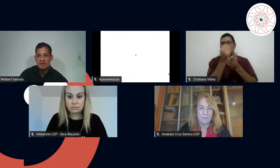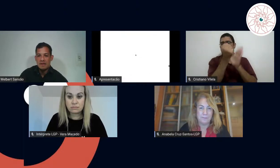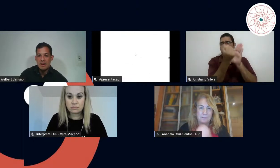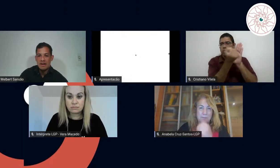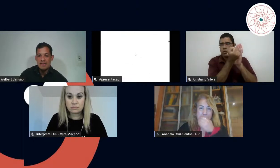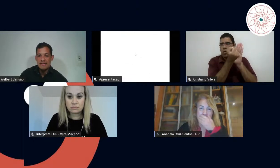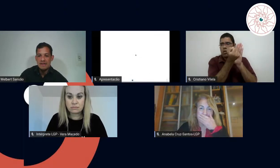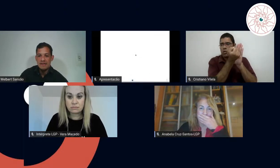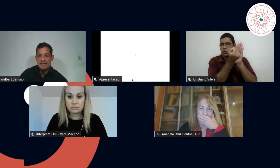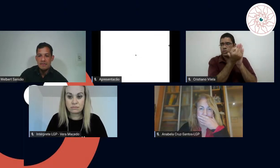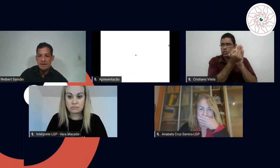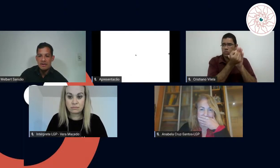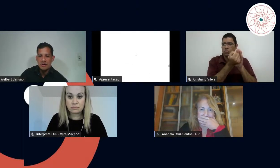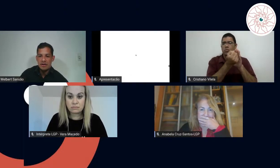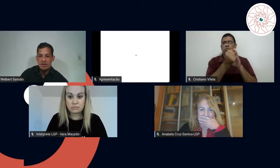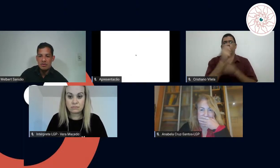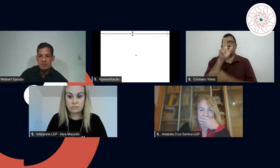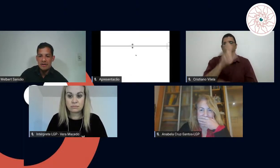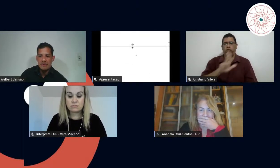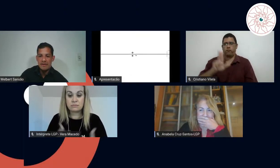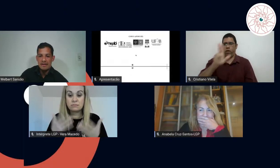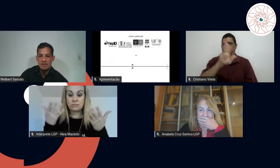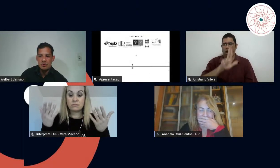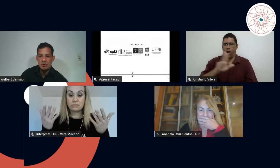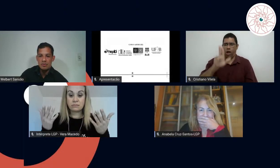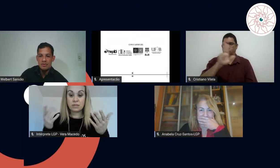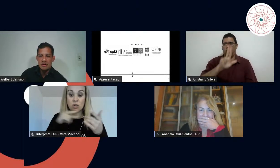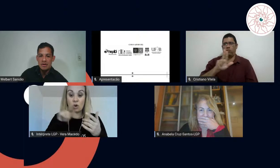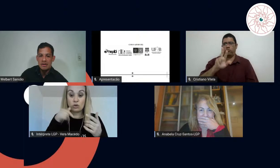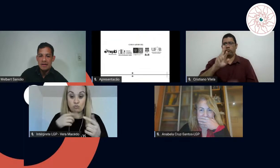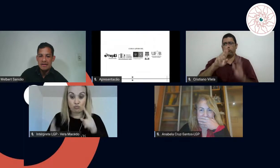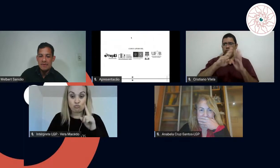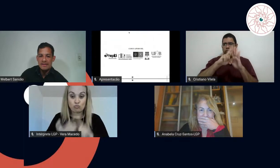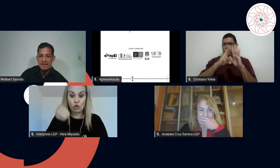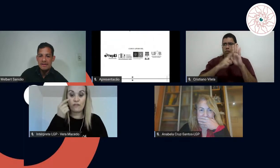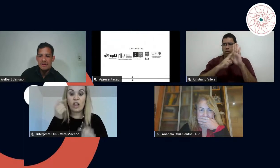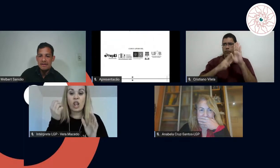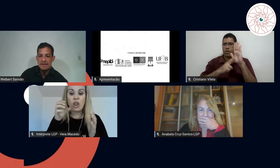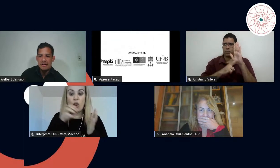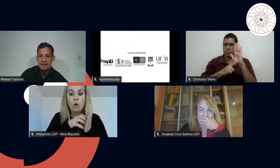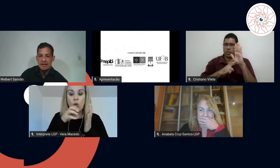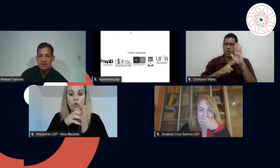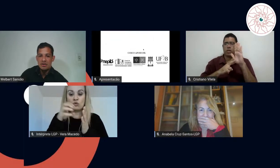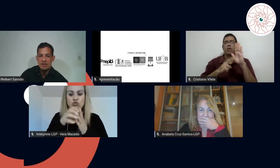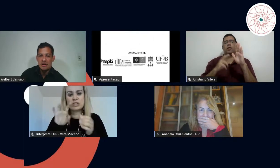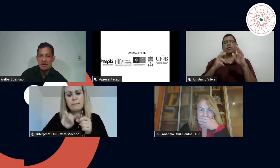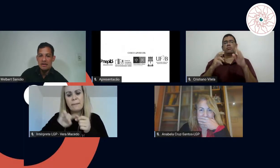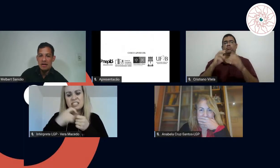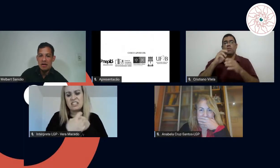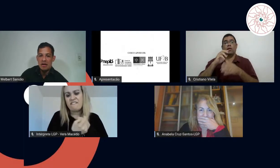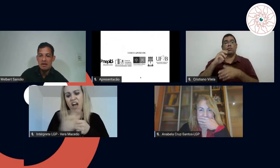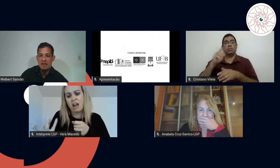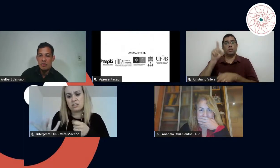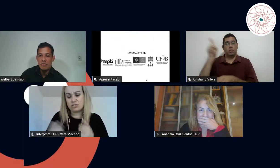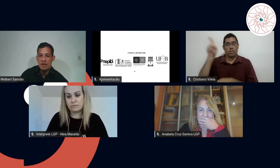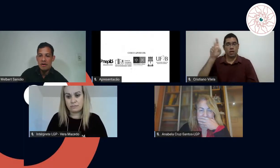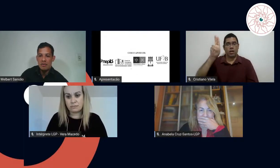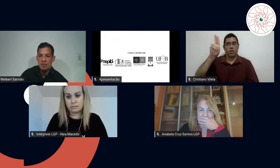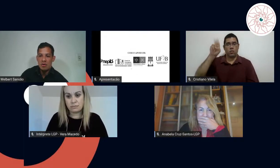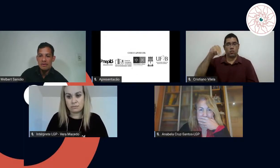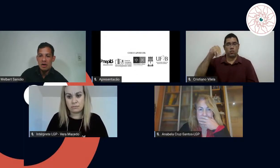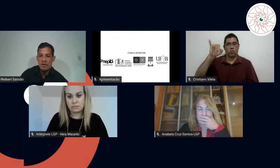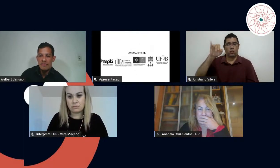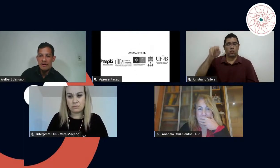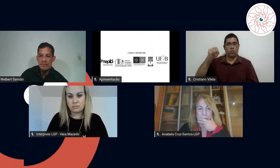favor. Aí nesse nessa parte aí a gente consegue ver as logos. das parcerias, né, que a gente tem da da